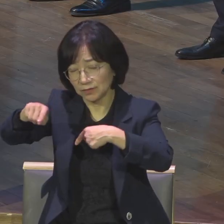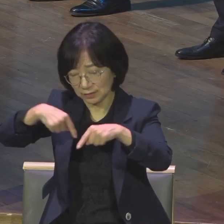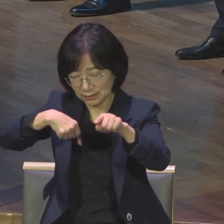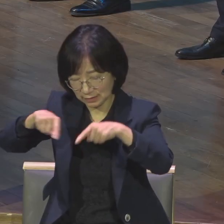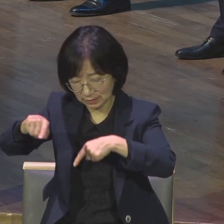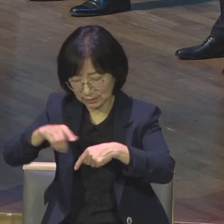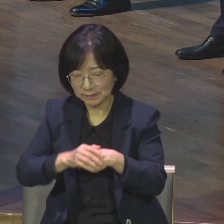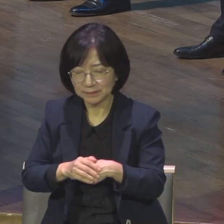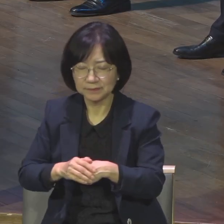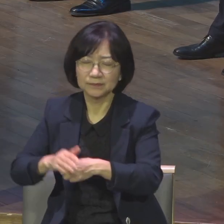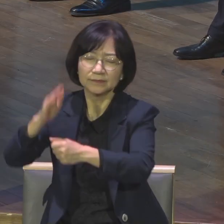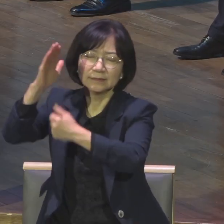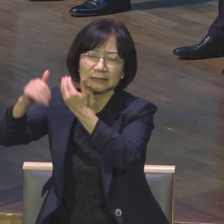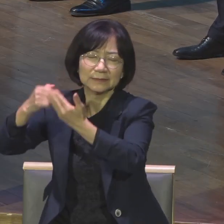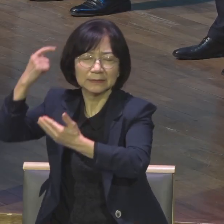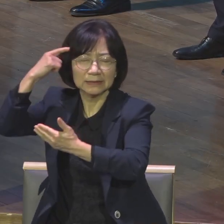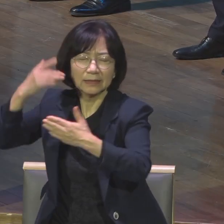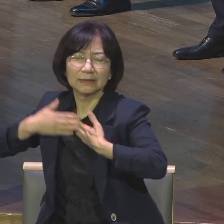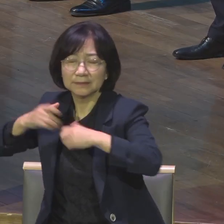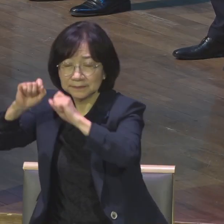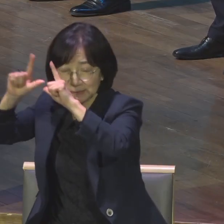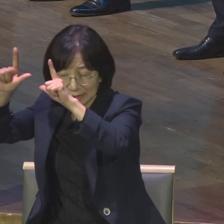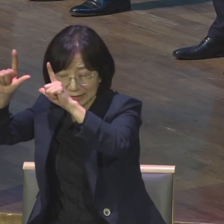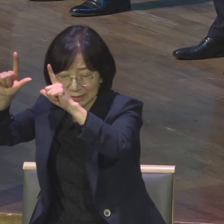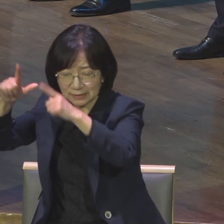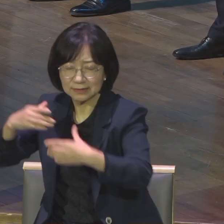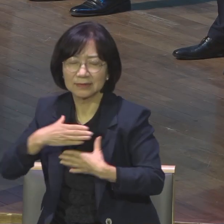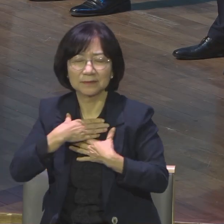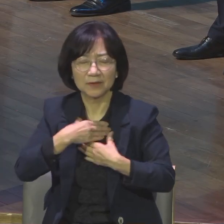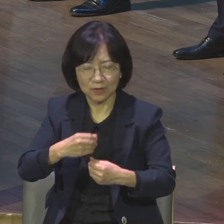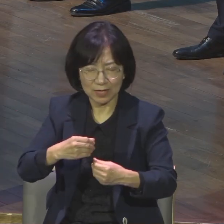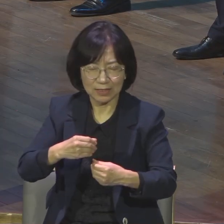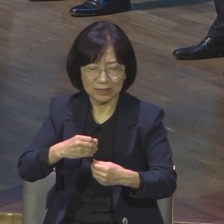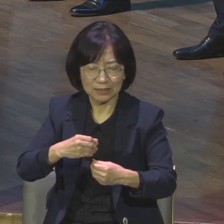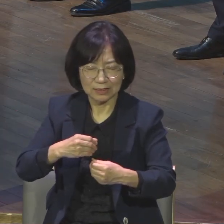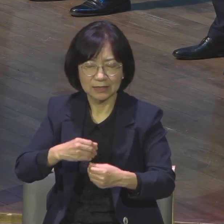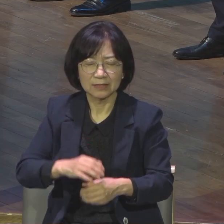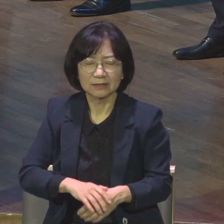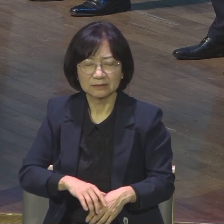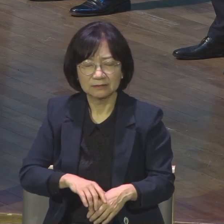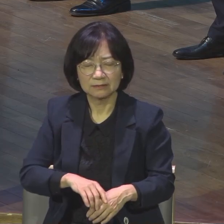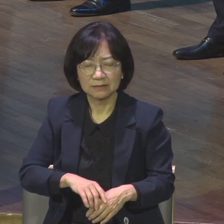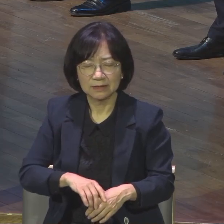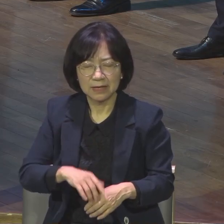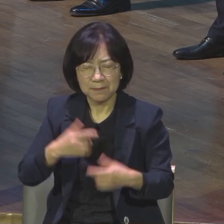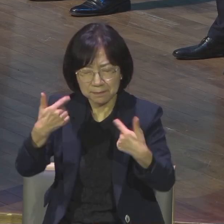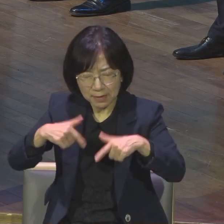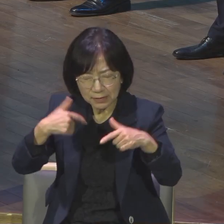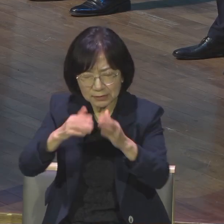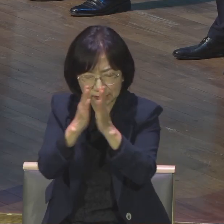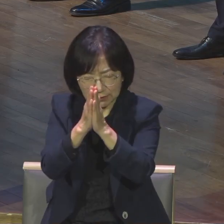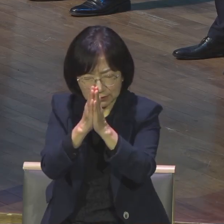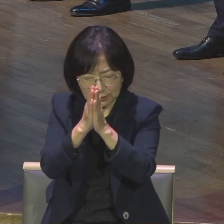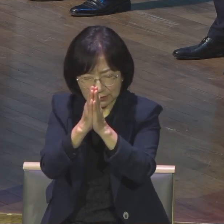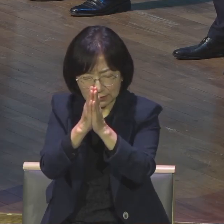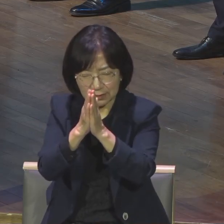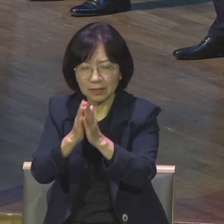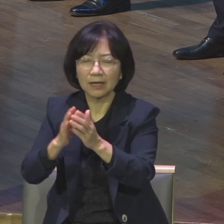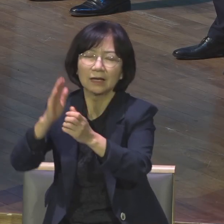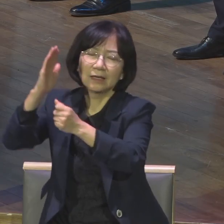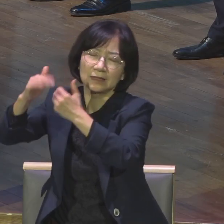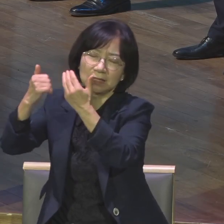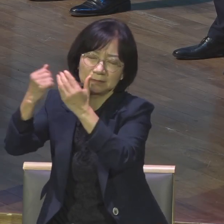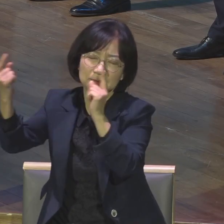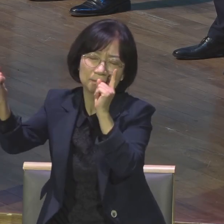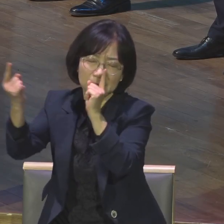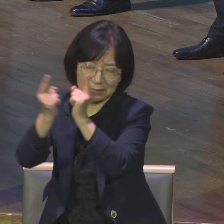생각을 알고 평안이요 재앙이 아님을 알고 부르짖고 기도함으로 날마다 하나님 만나며 그 축복을 모든 가정 가문